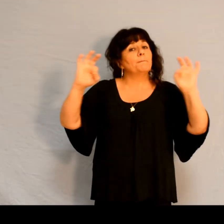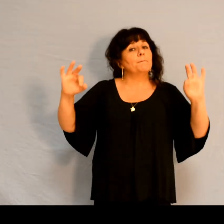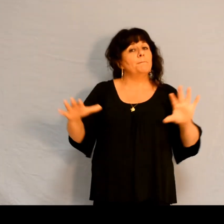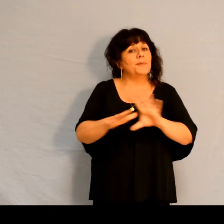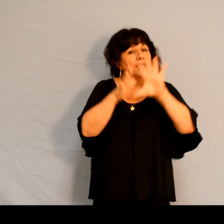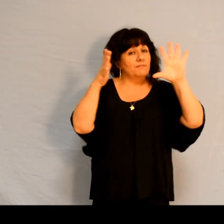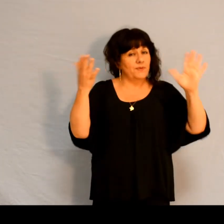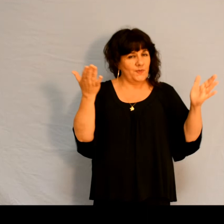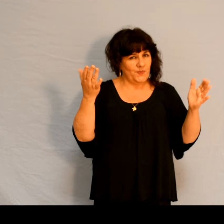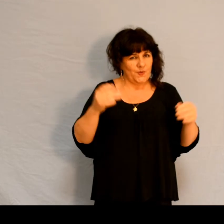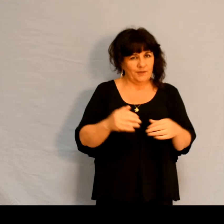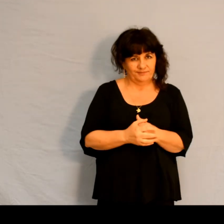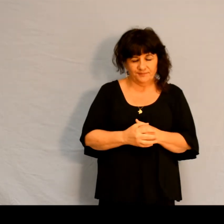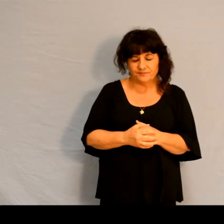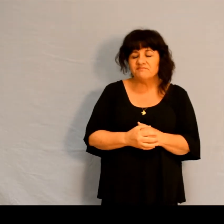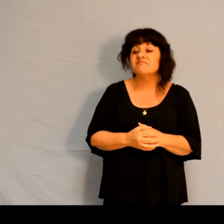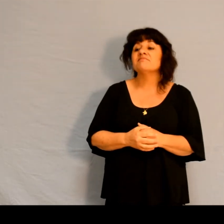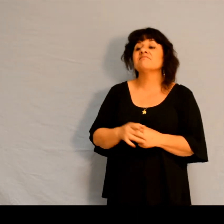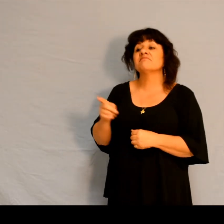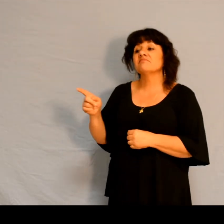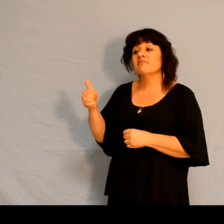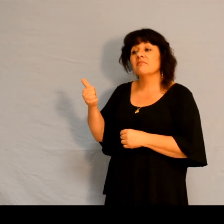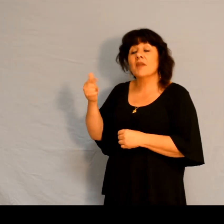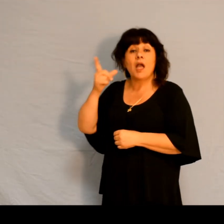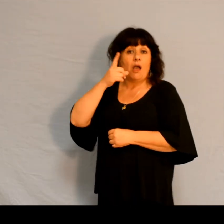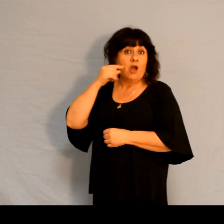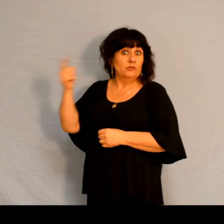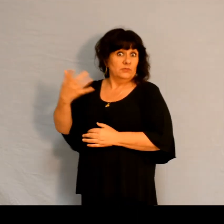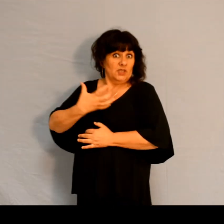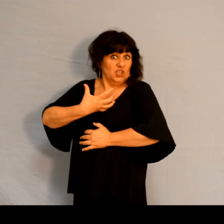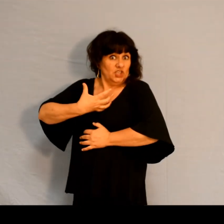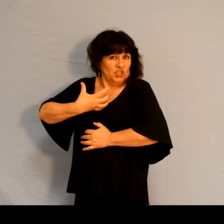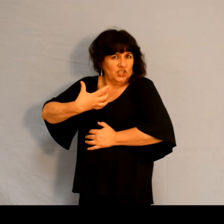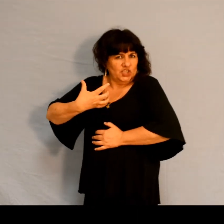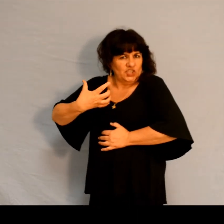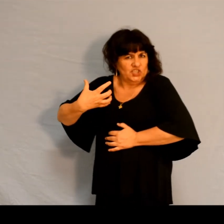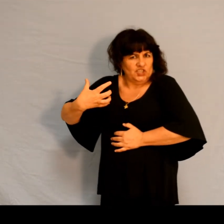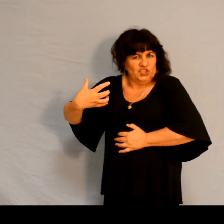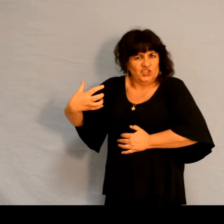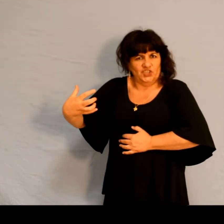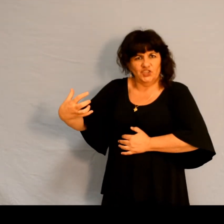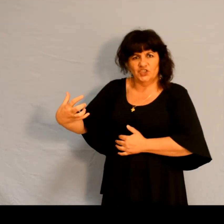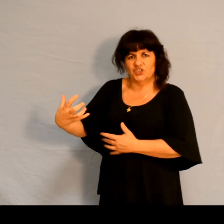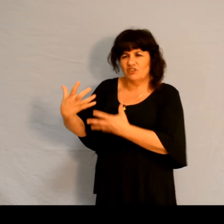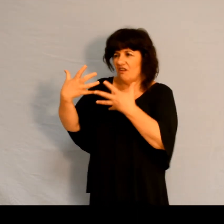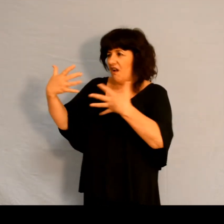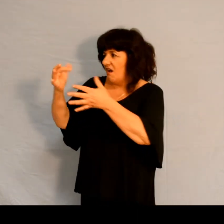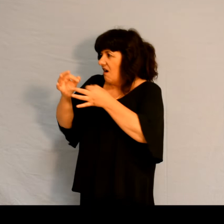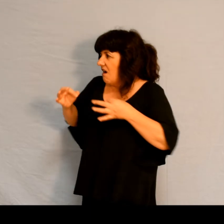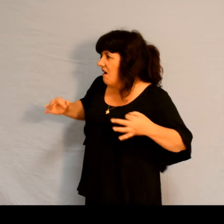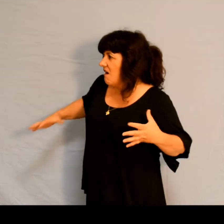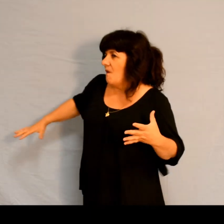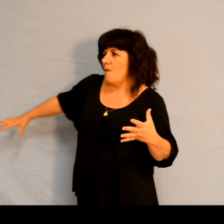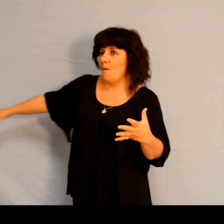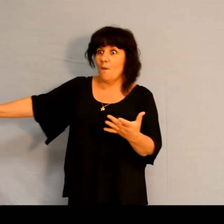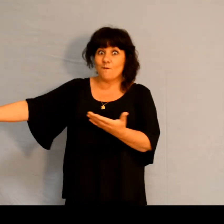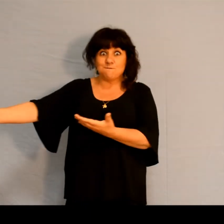Il y avait un homme riche dont le domaine avait bien rapporté. Il se demandait: Que vais-je